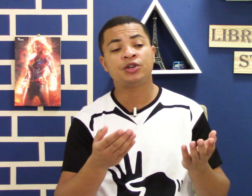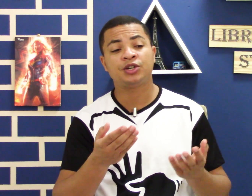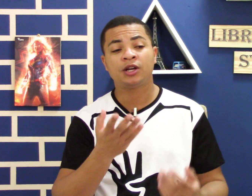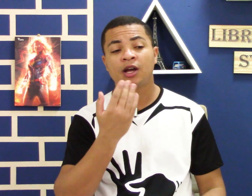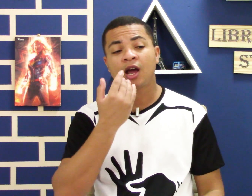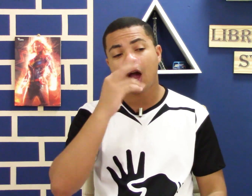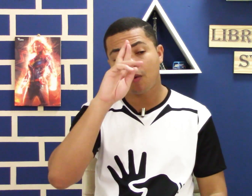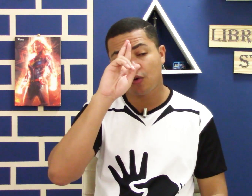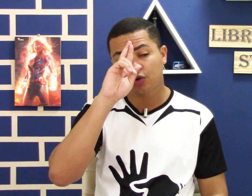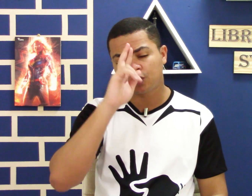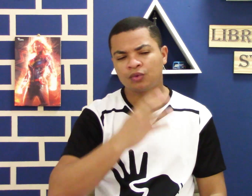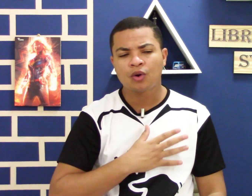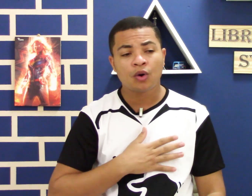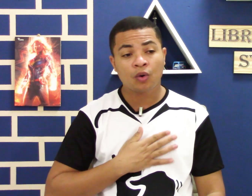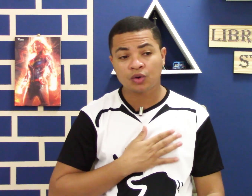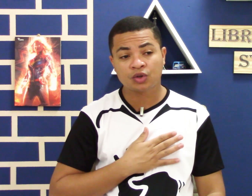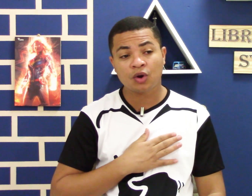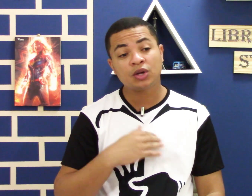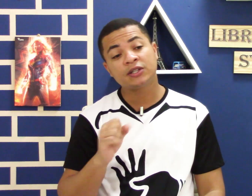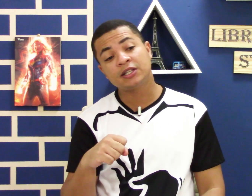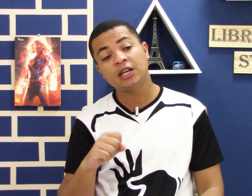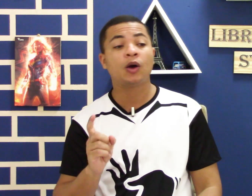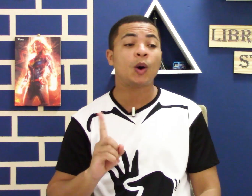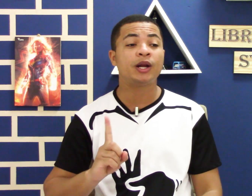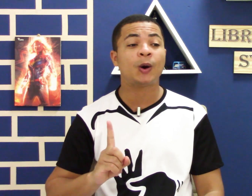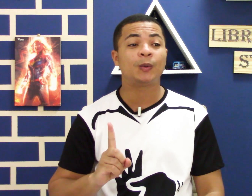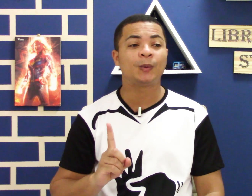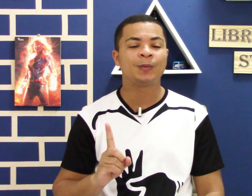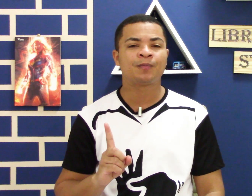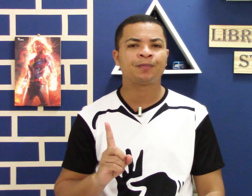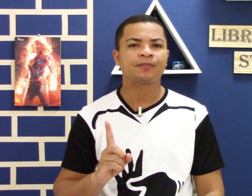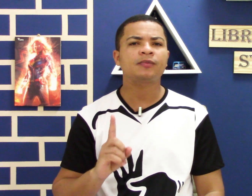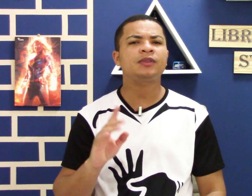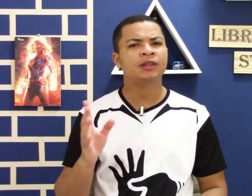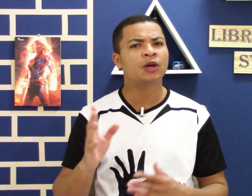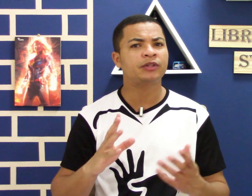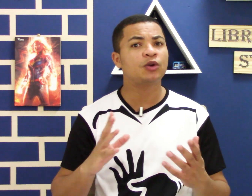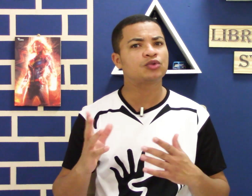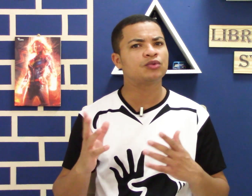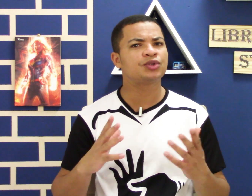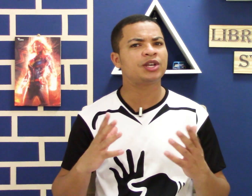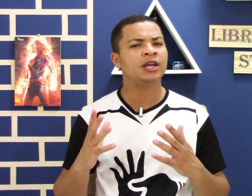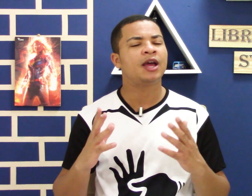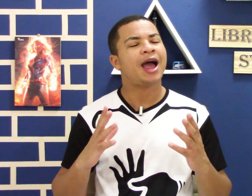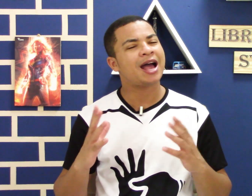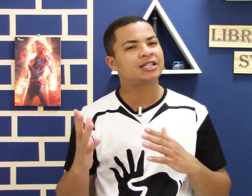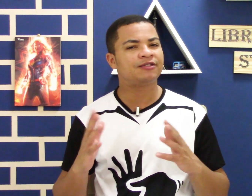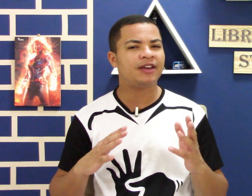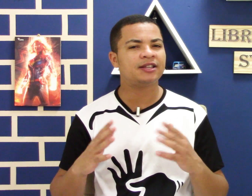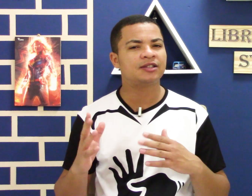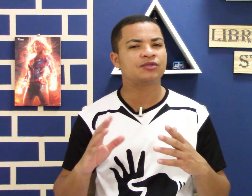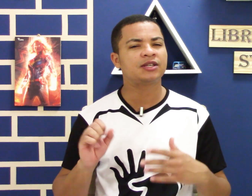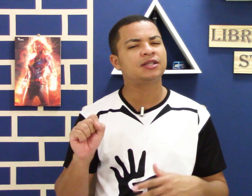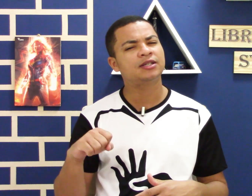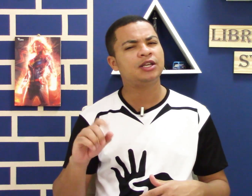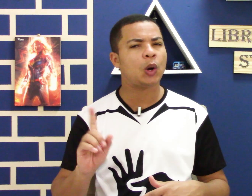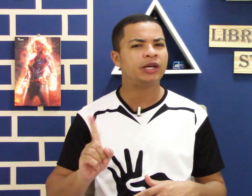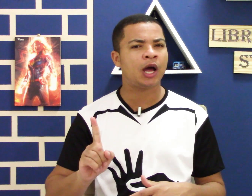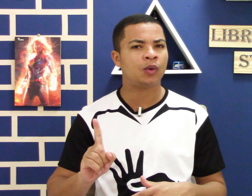hoje, almoço, gostou? Sim ou não? Então tem os surdos que às vezes usam esse sim ou não